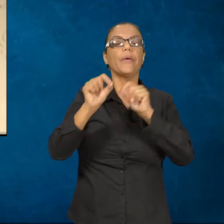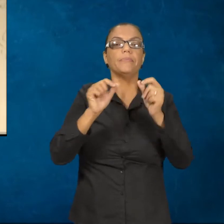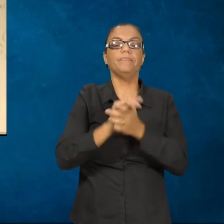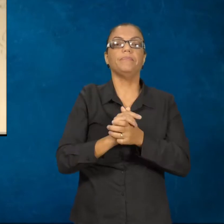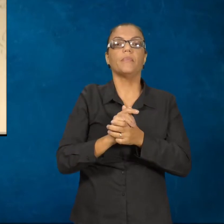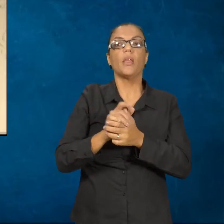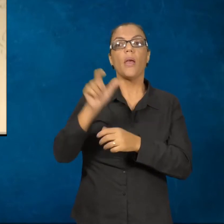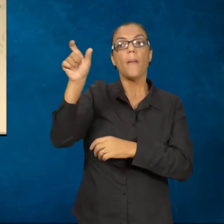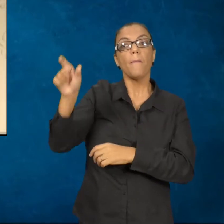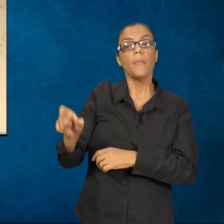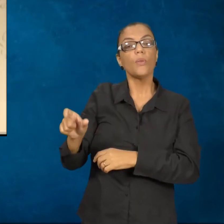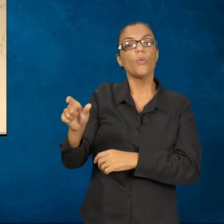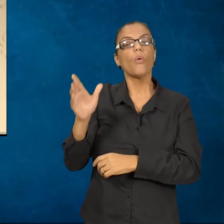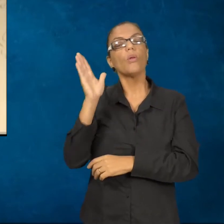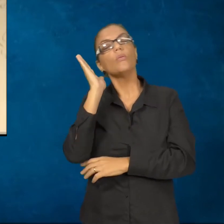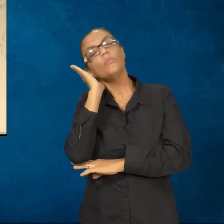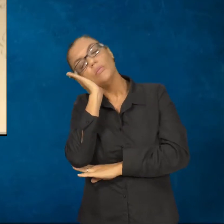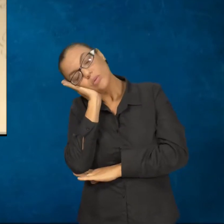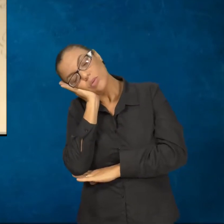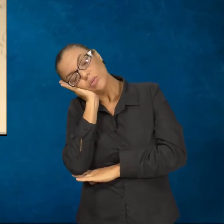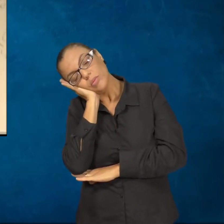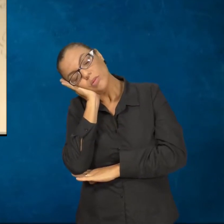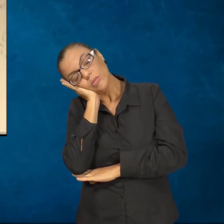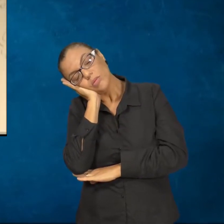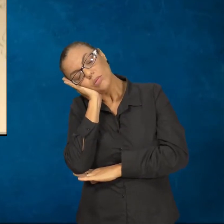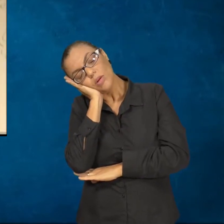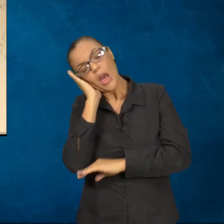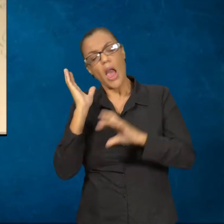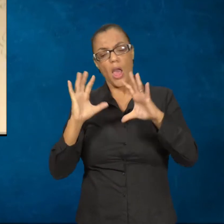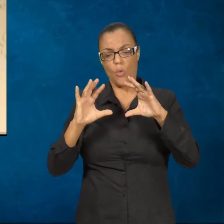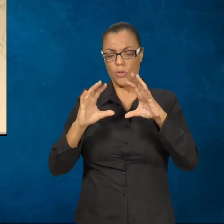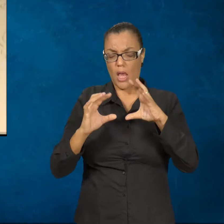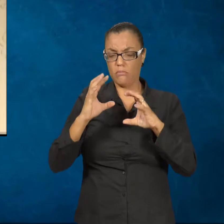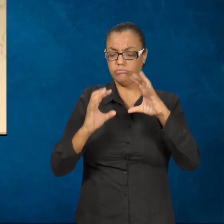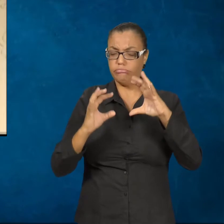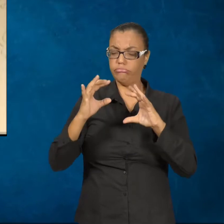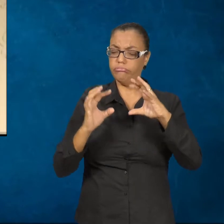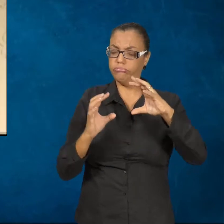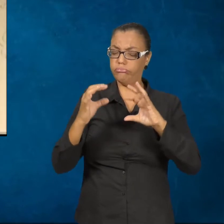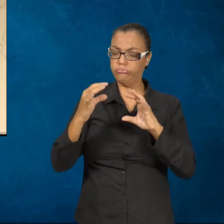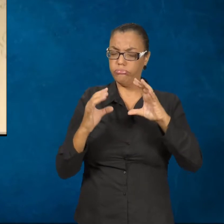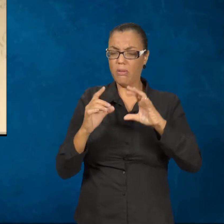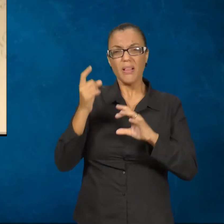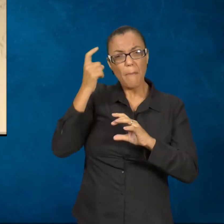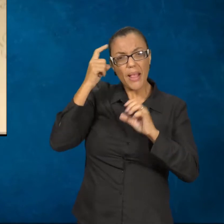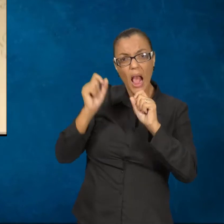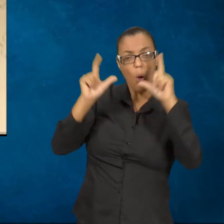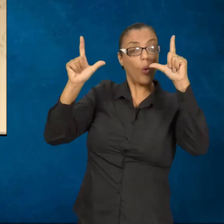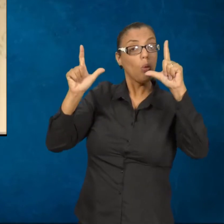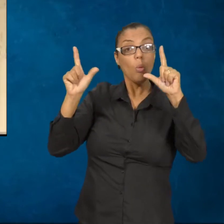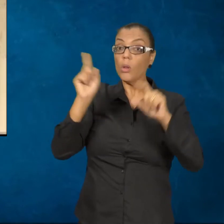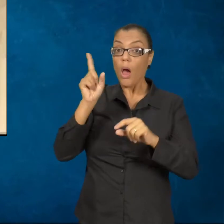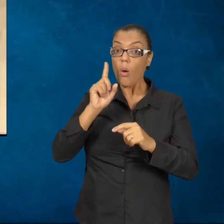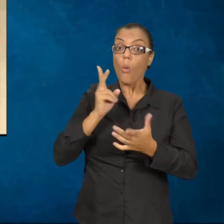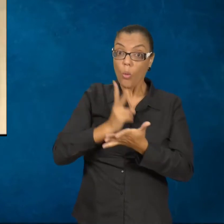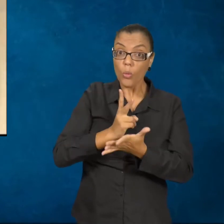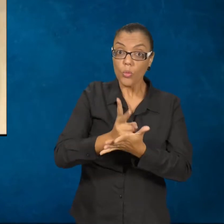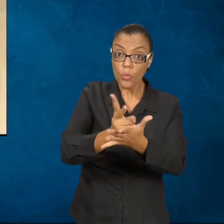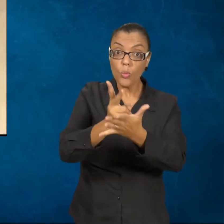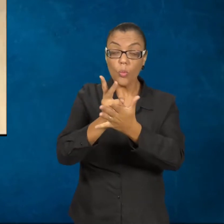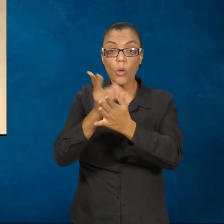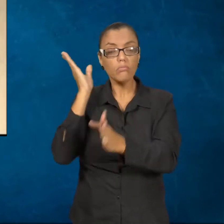De repente, você fala, acordou. Não, está dormindo ainda. De repente, agora acordou.